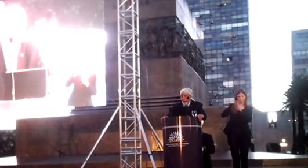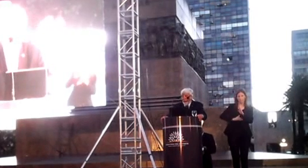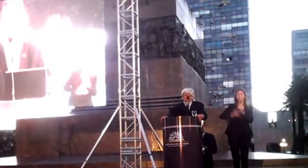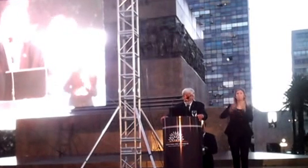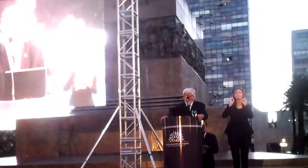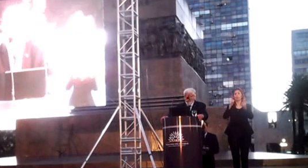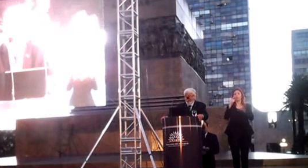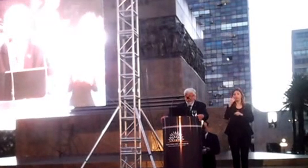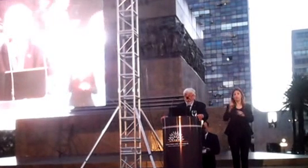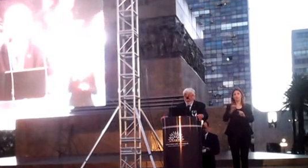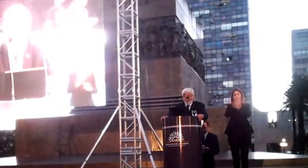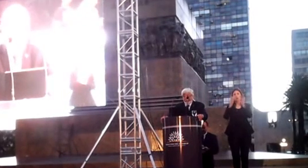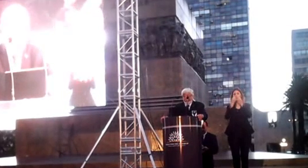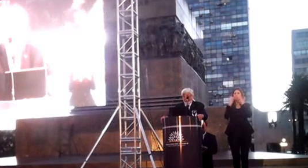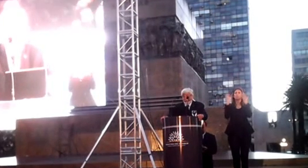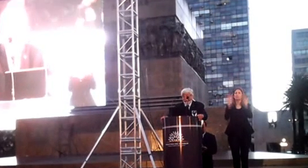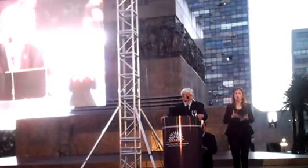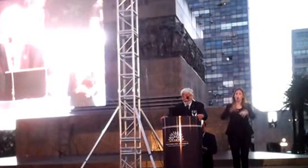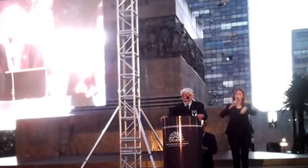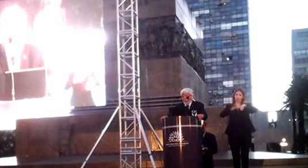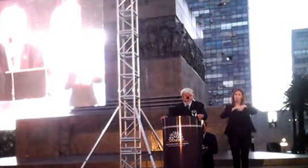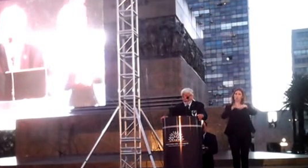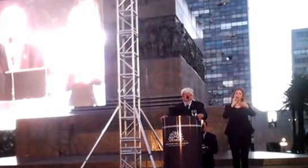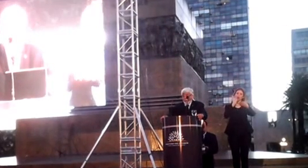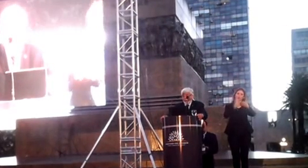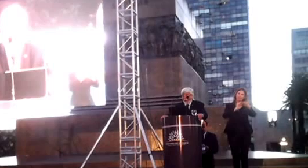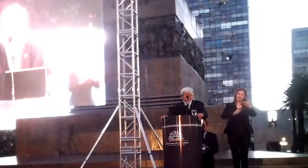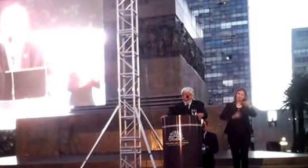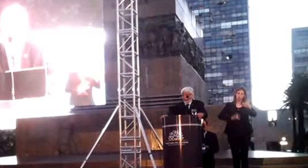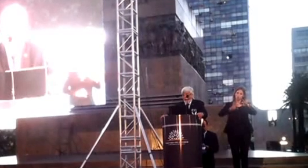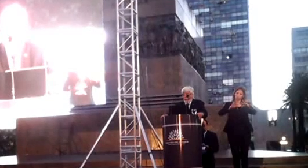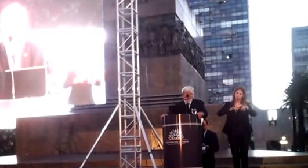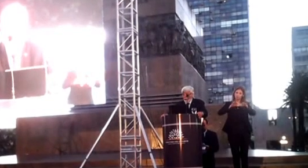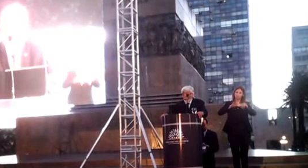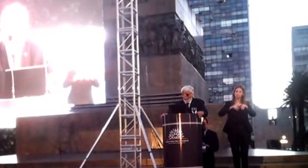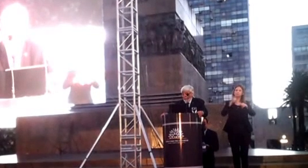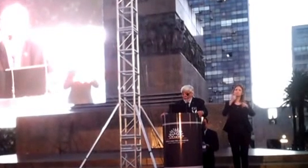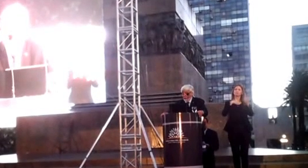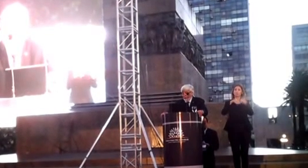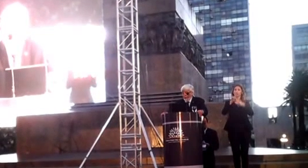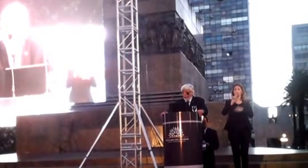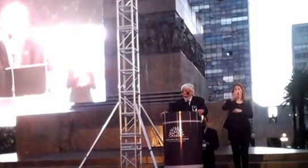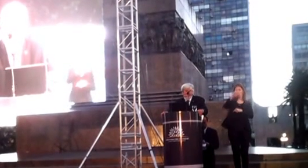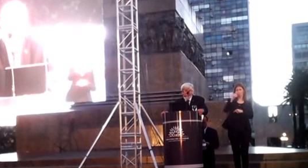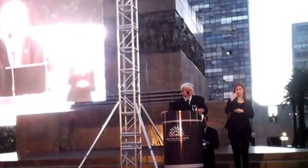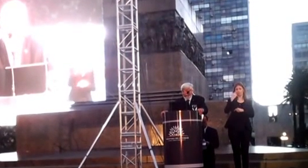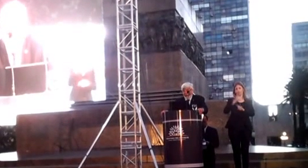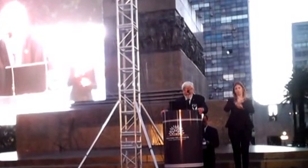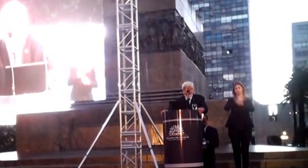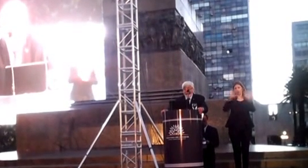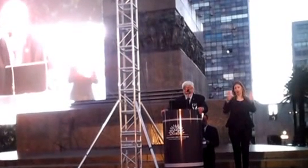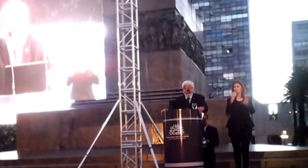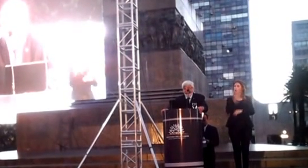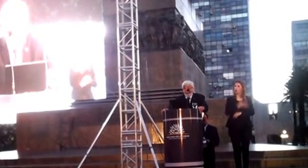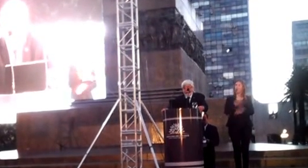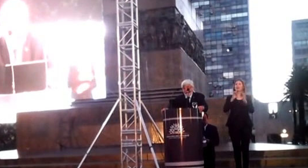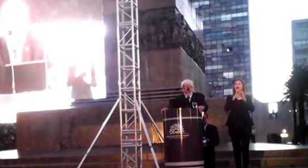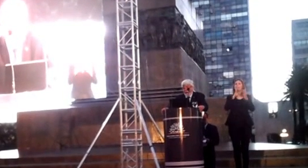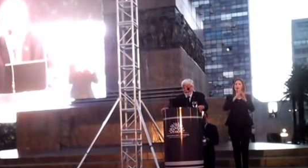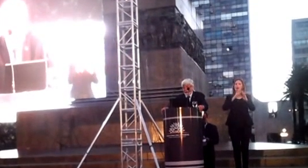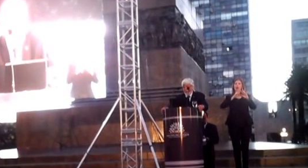notoria una mejora en los tiempos de registros que provocará, indudablemente, aumentar la calidad del